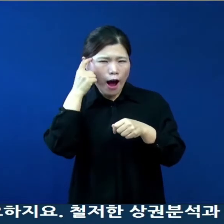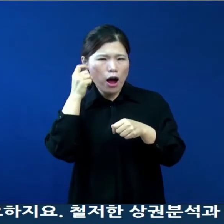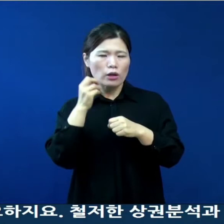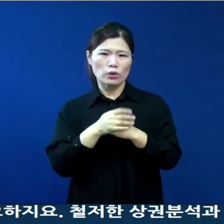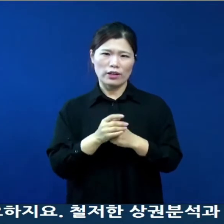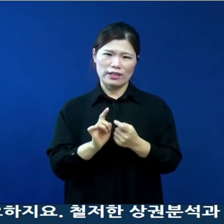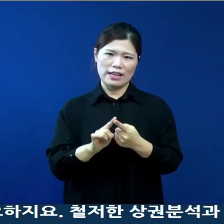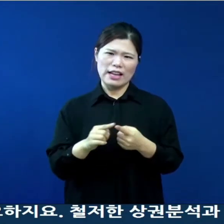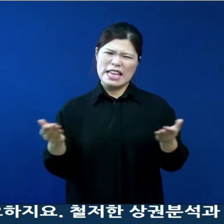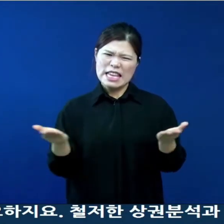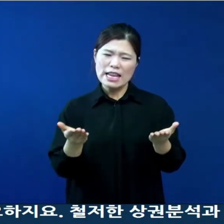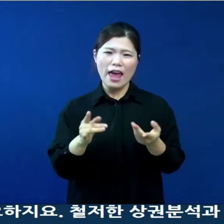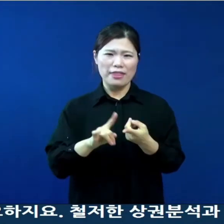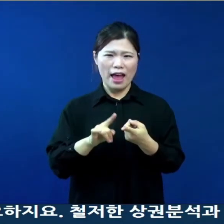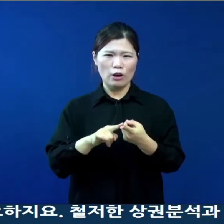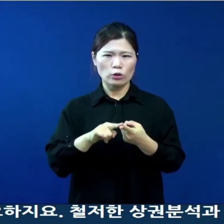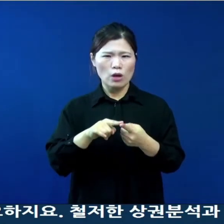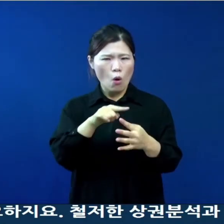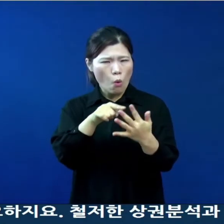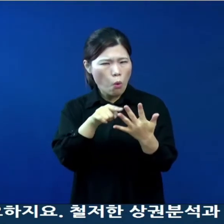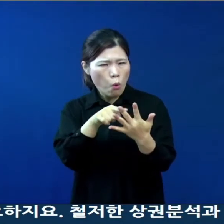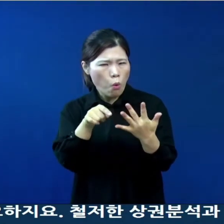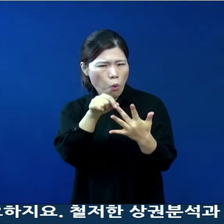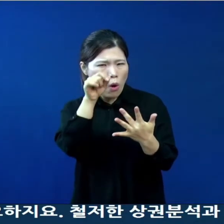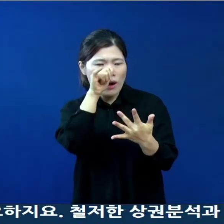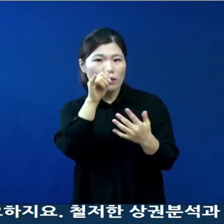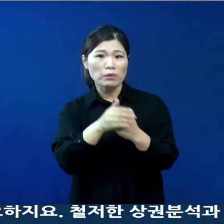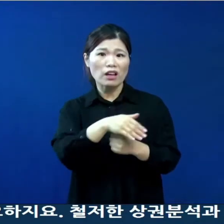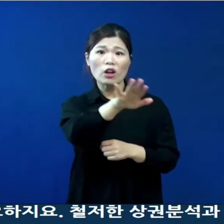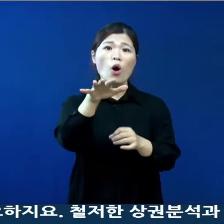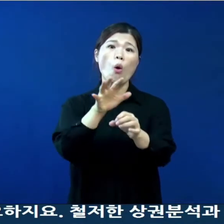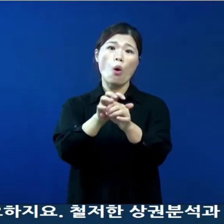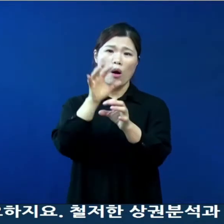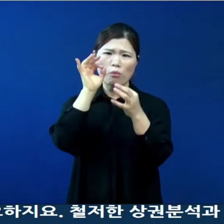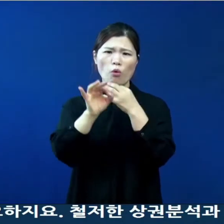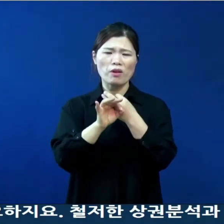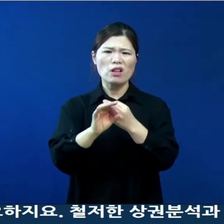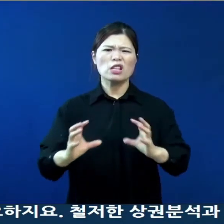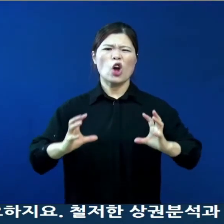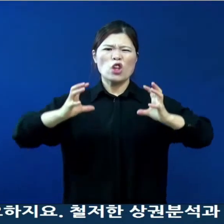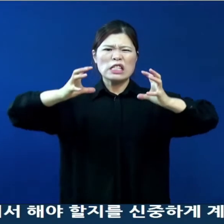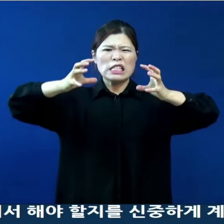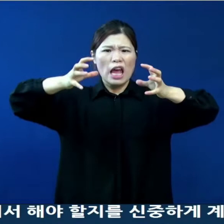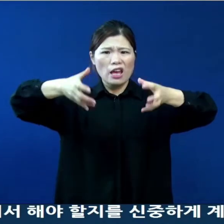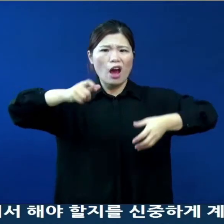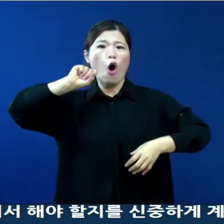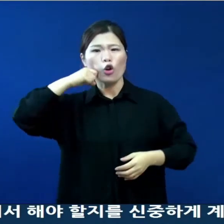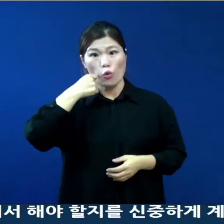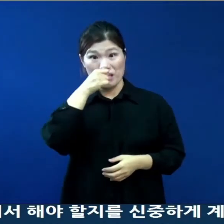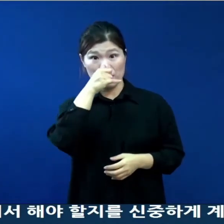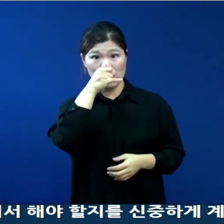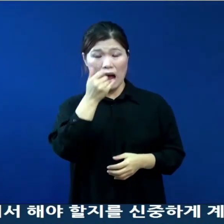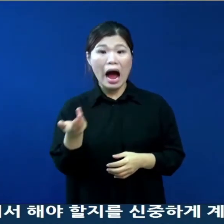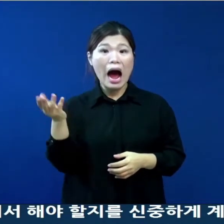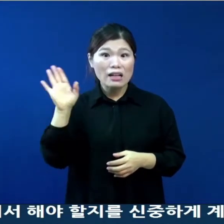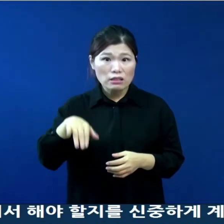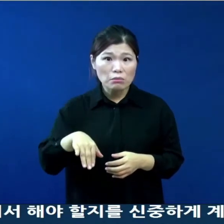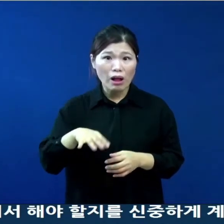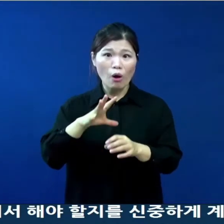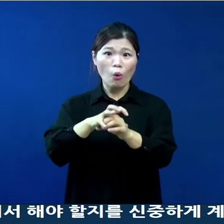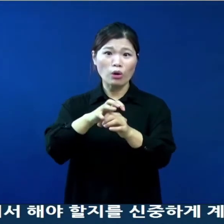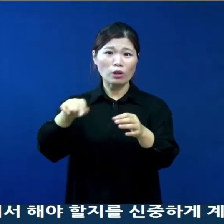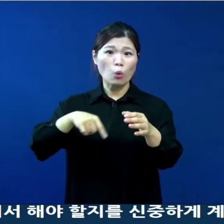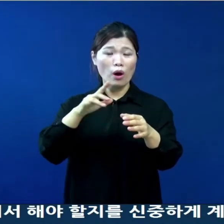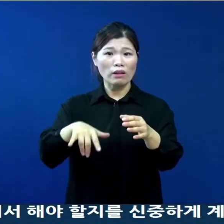합니다. 여러분이 코로나로 인해서 전 세계적인 불황이 왔지만 놀랍게도 이 코로나 기간 동안